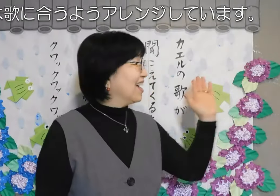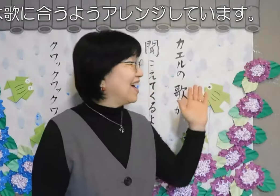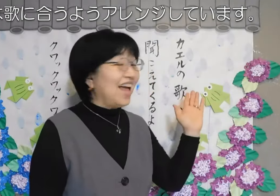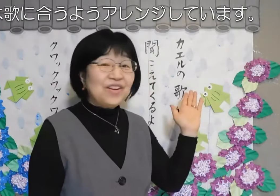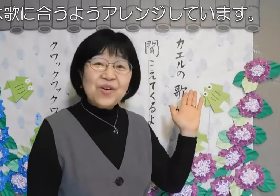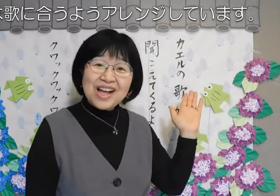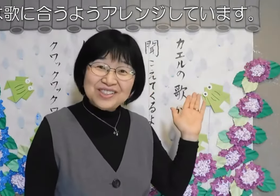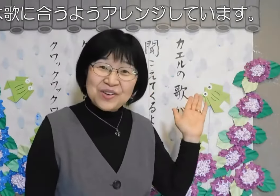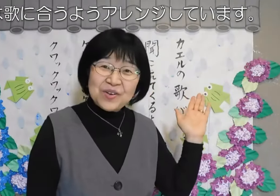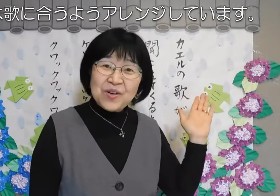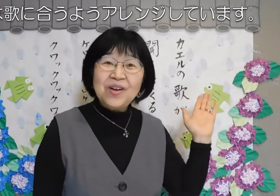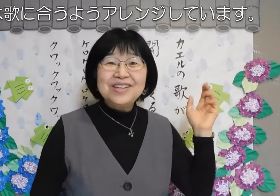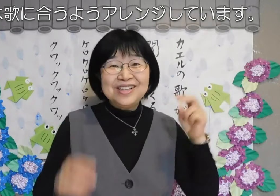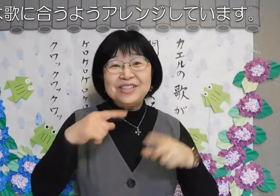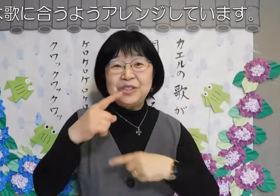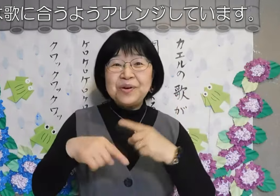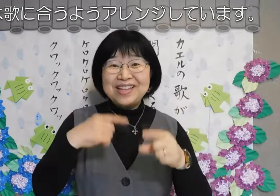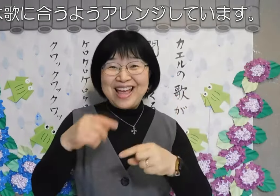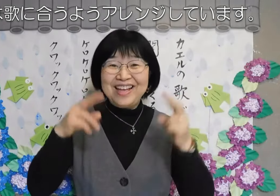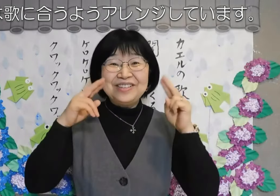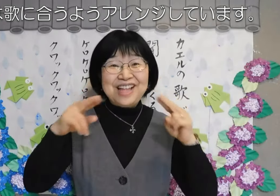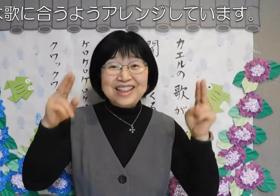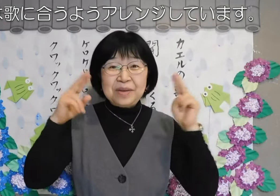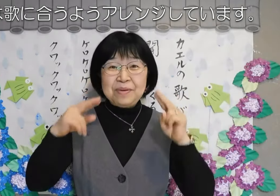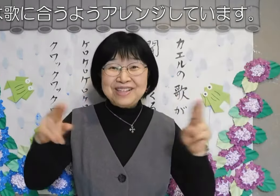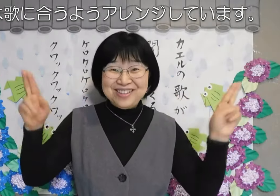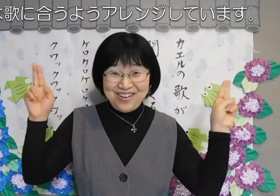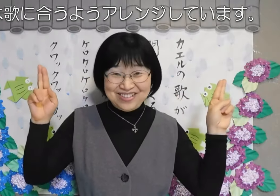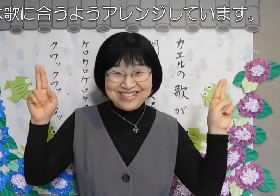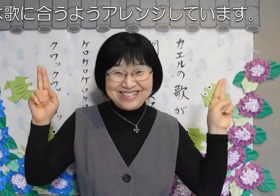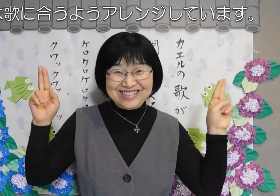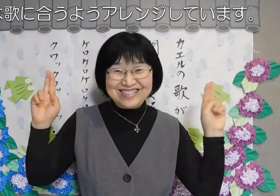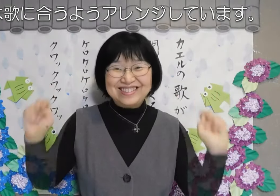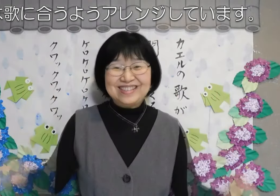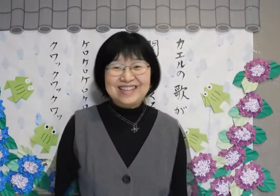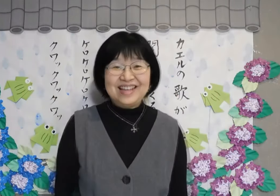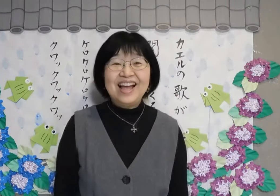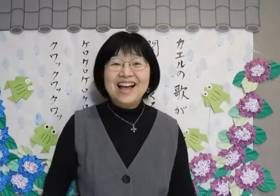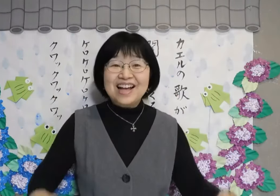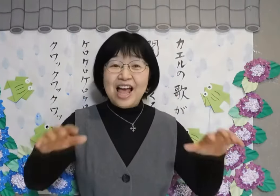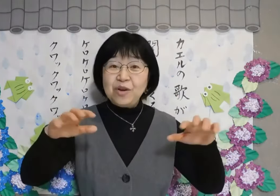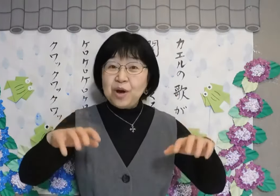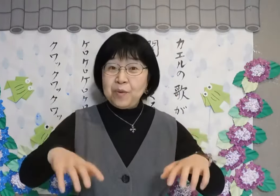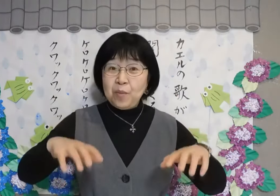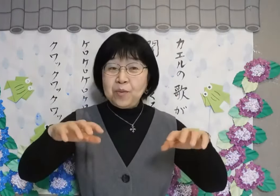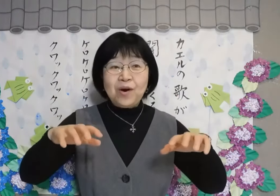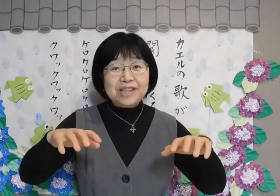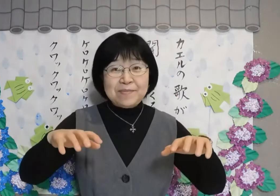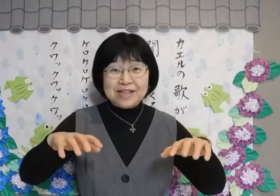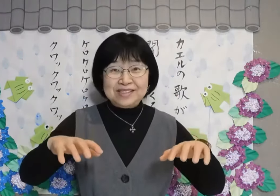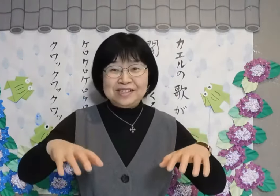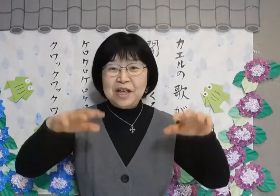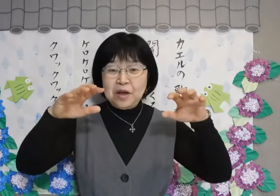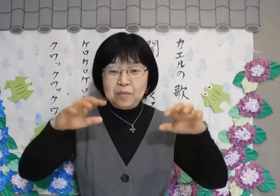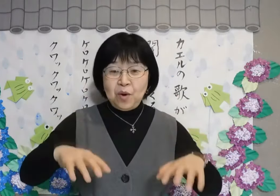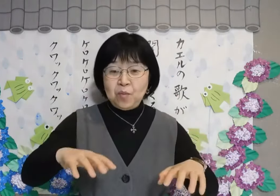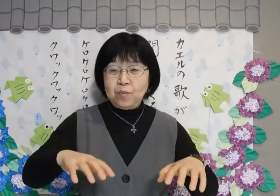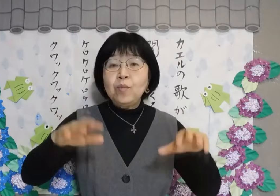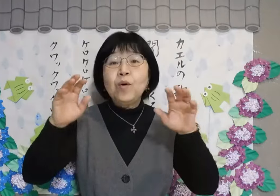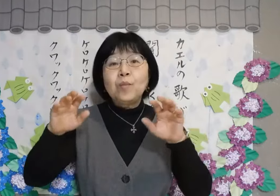カエルの合唱を手話で歌ってみましょう。カエルはぴょんぴょん跳ねます。ぴょんぴ